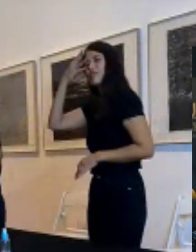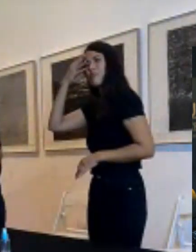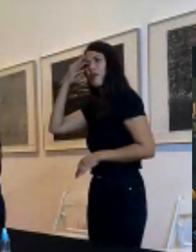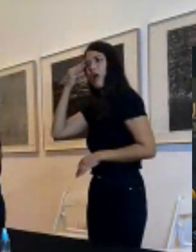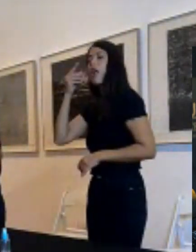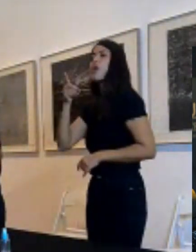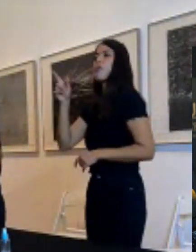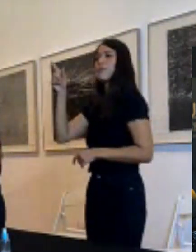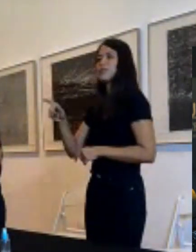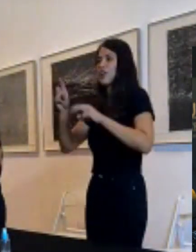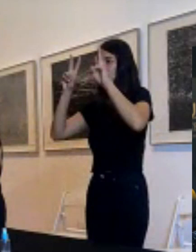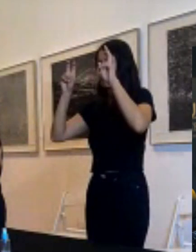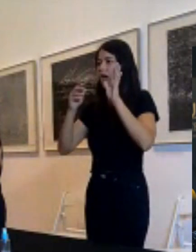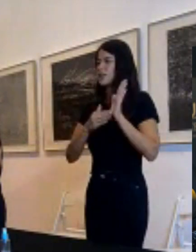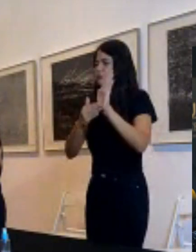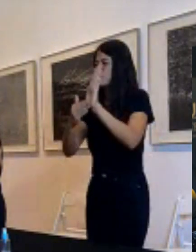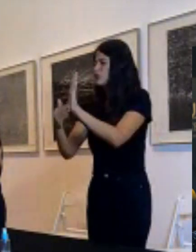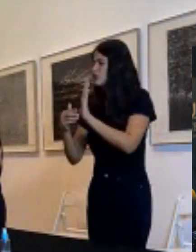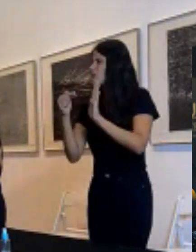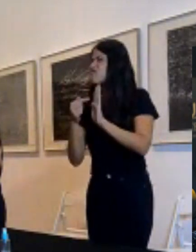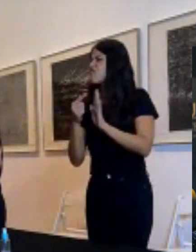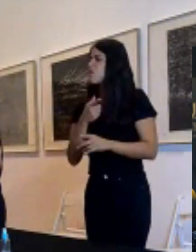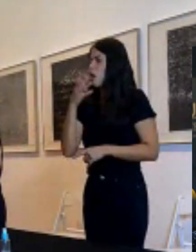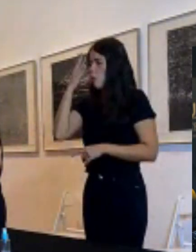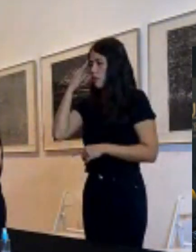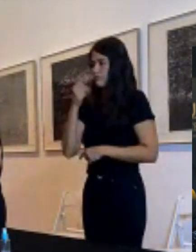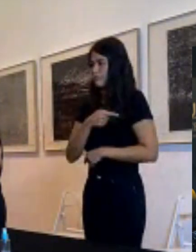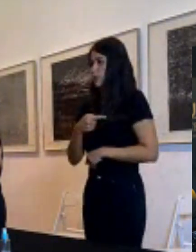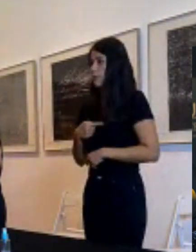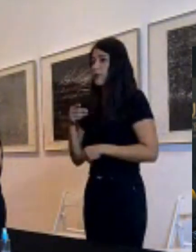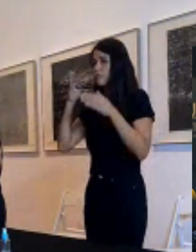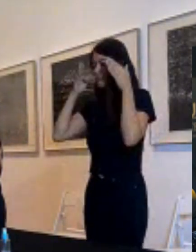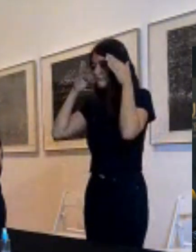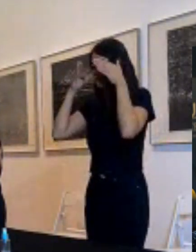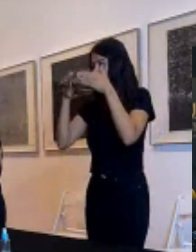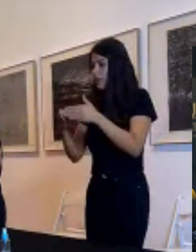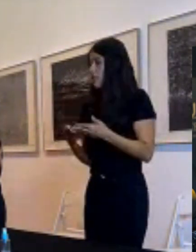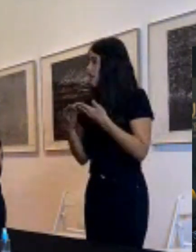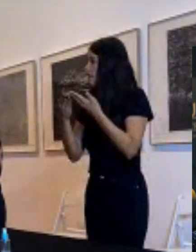exposición, pero sí me acuerdo que era dedicado a